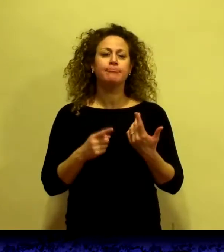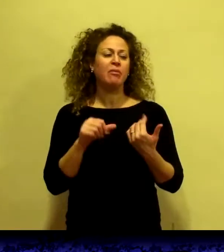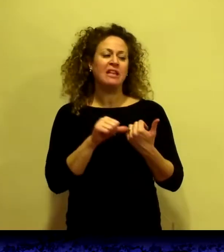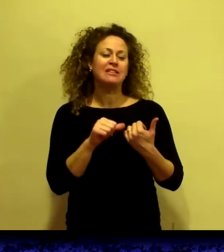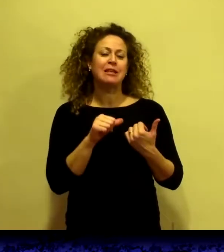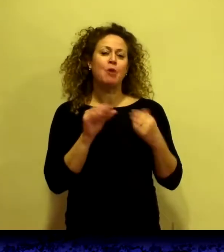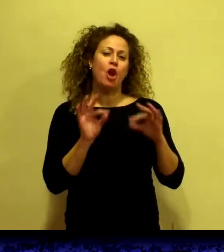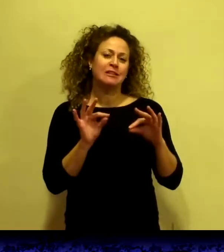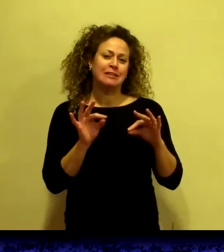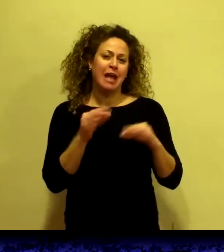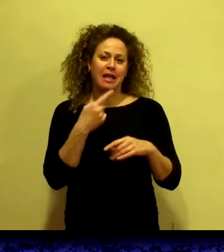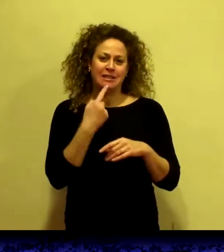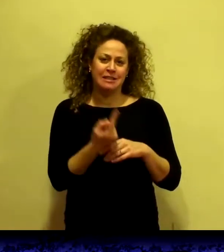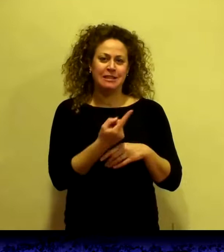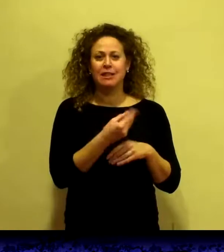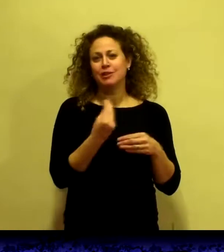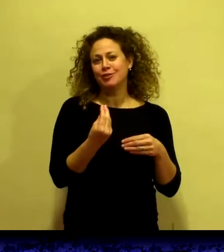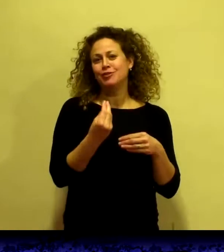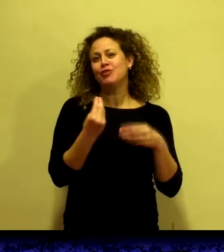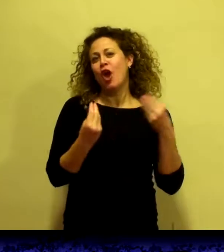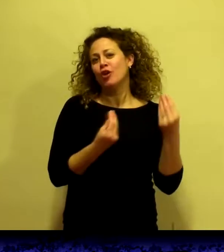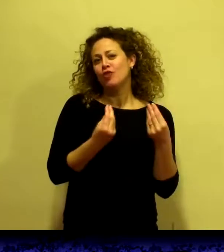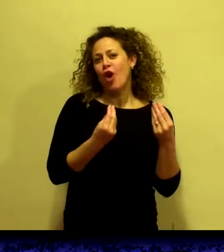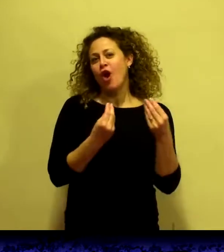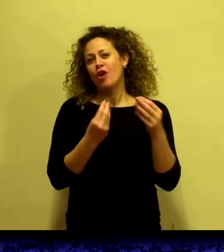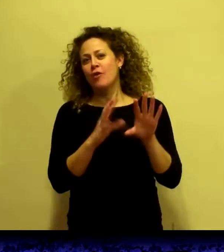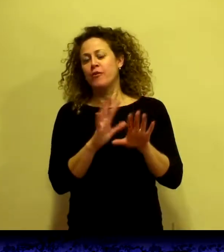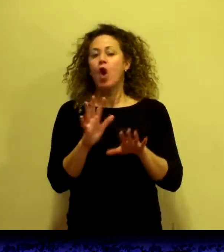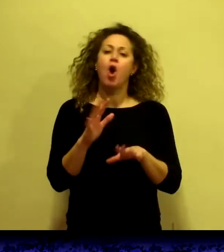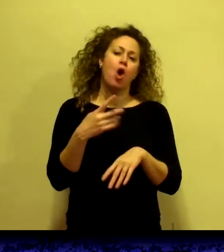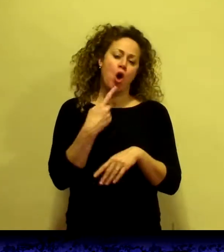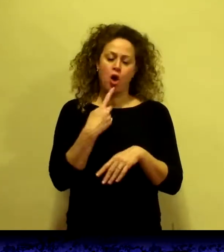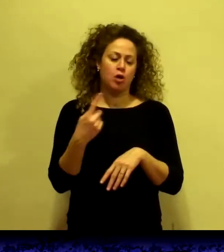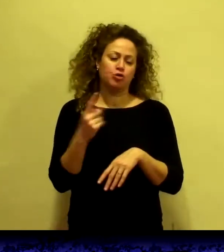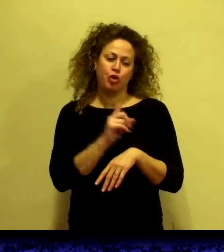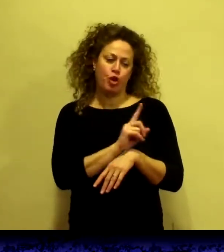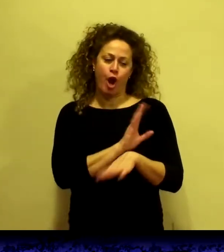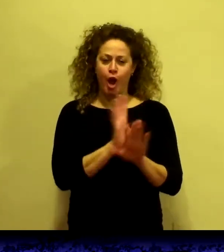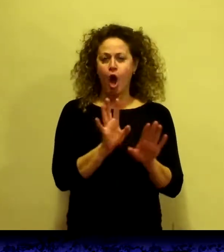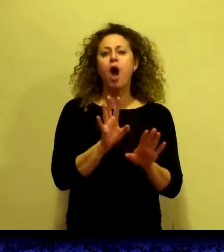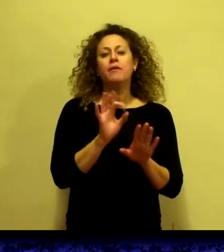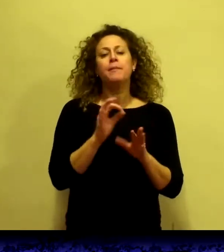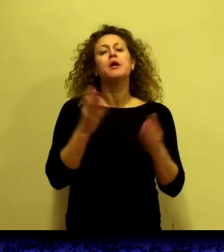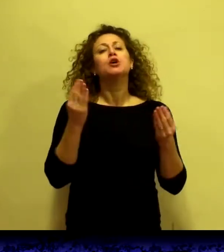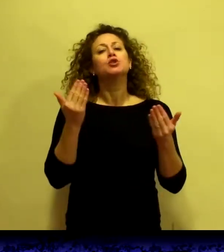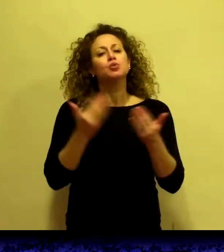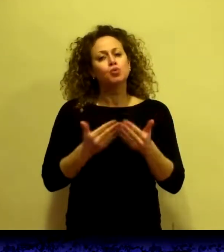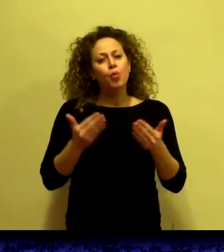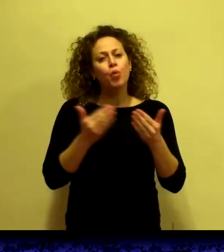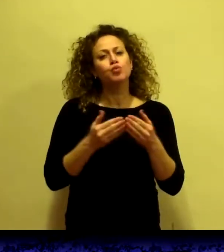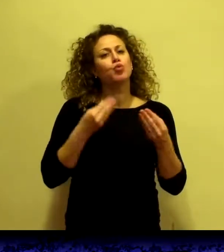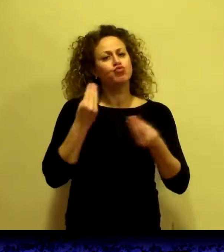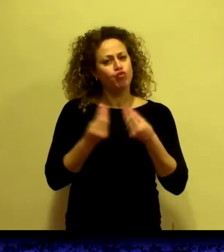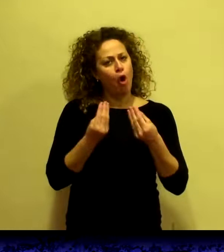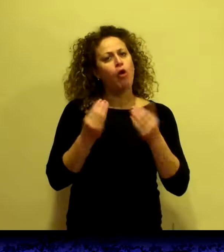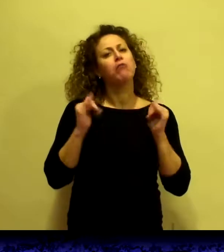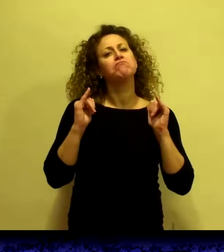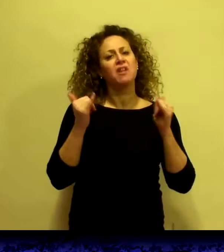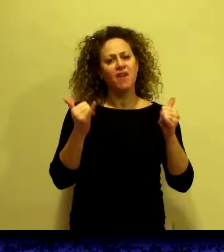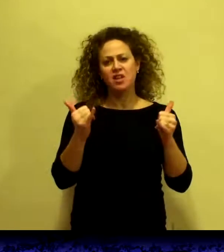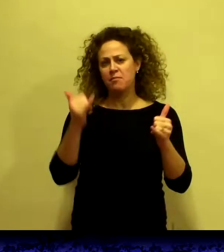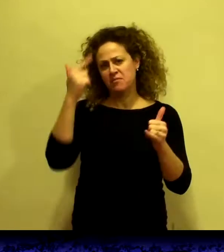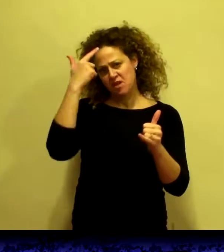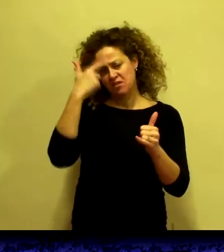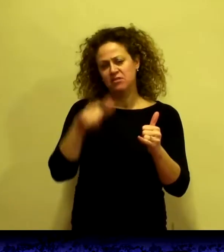No, quindi... Sì, un mito, cioè io conosco. Vabbè, cose. Studio, gioco, esatto, divertimento, studio, rimaniamo, sì,